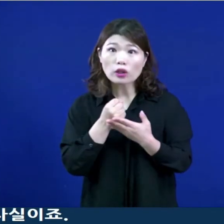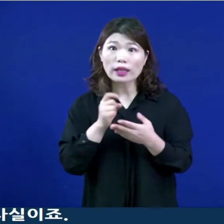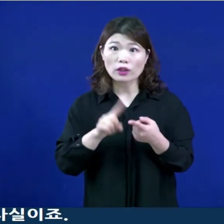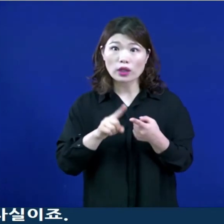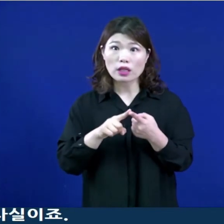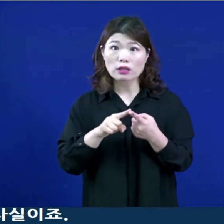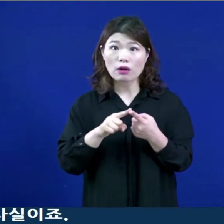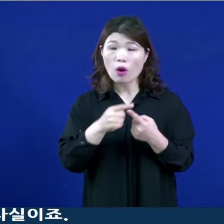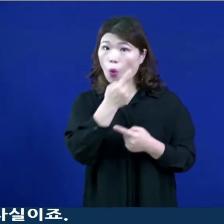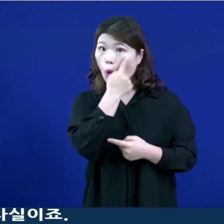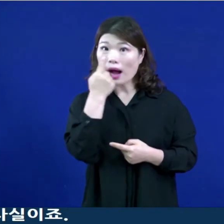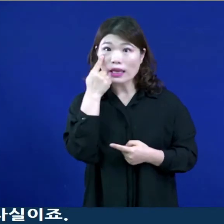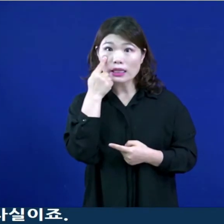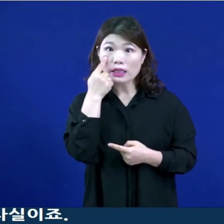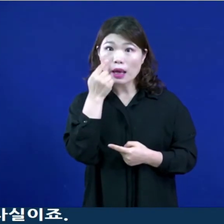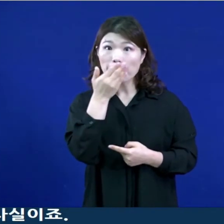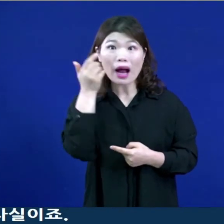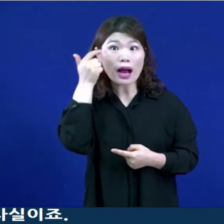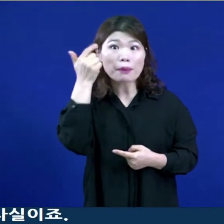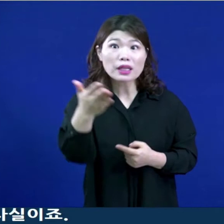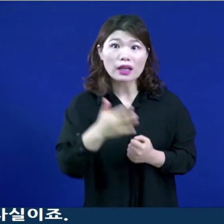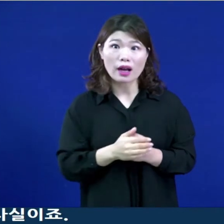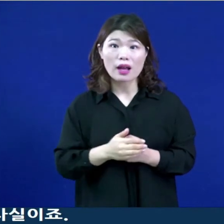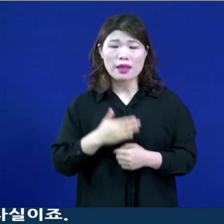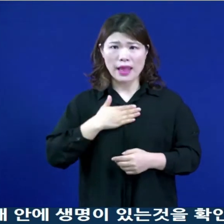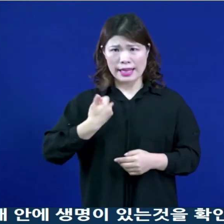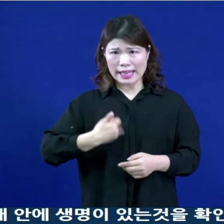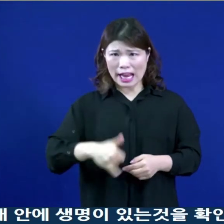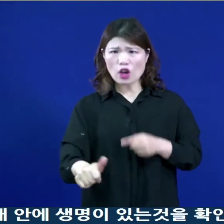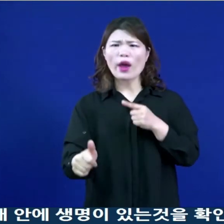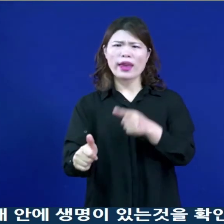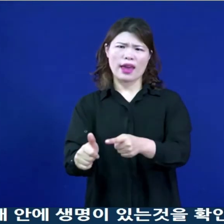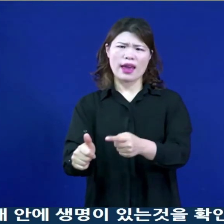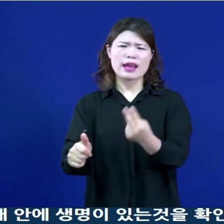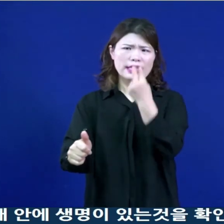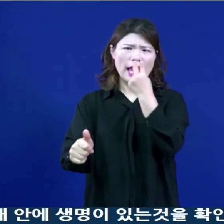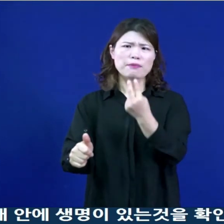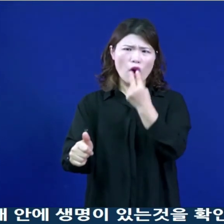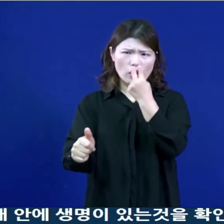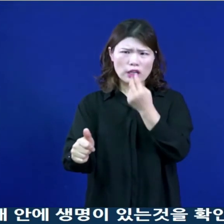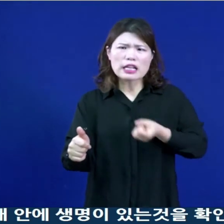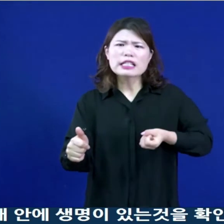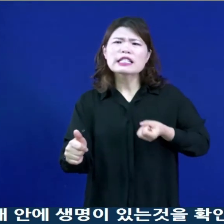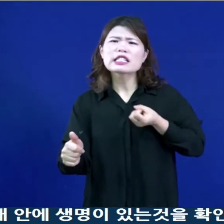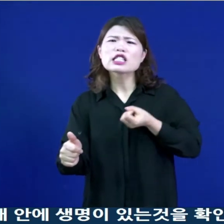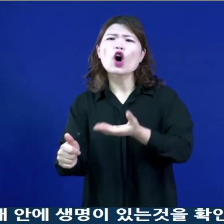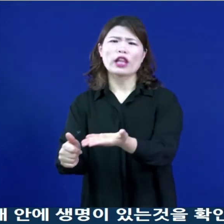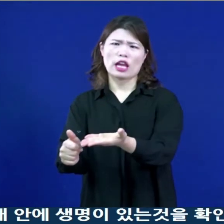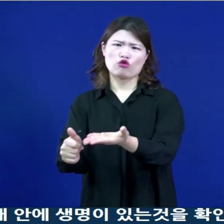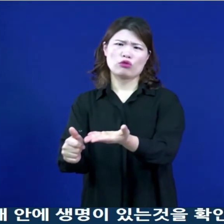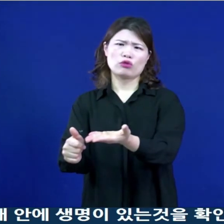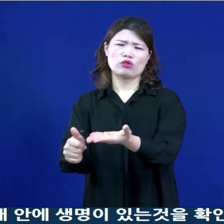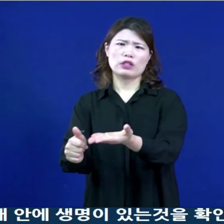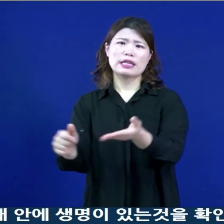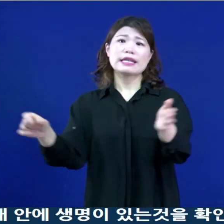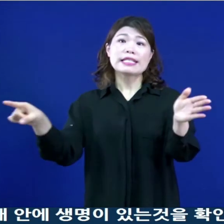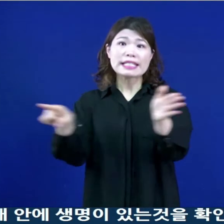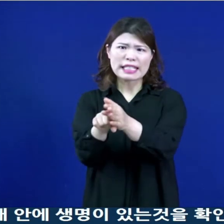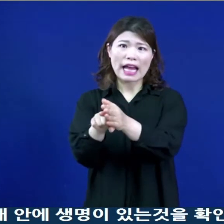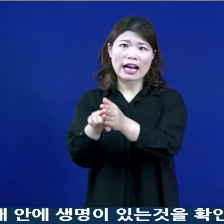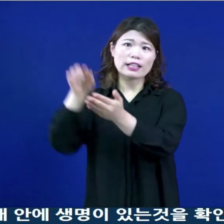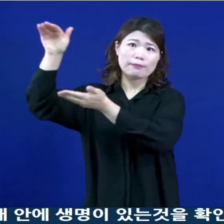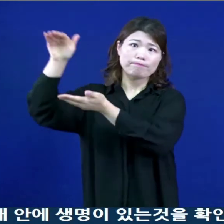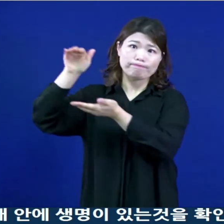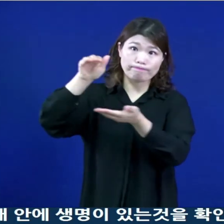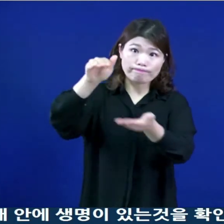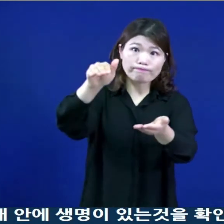있겠습니까? 여러분 자녀들에게 정말 생명을 전해주는, 생명을 얻게 하는 그런 신앙을 전수하시기를